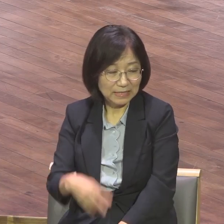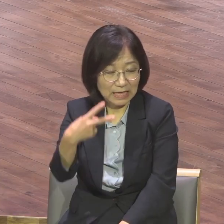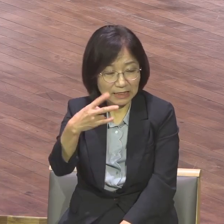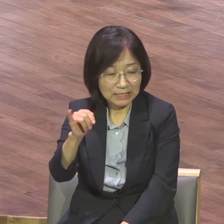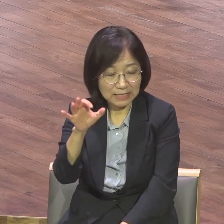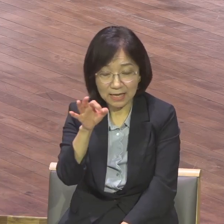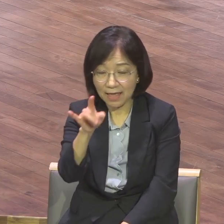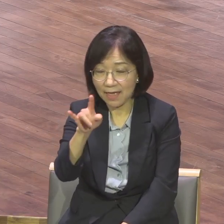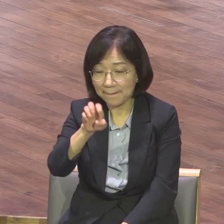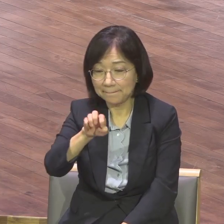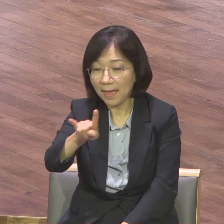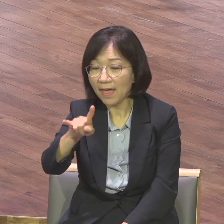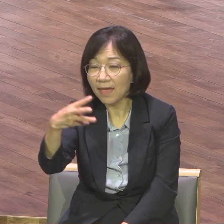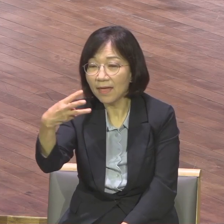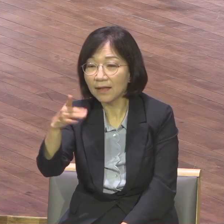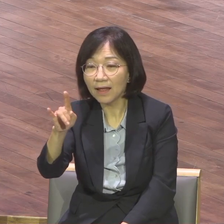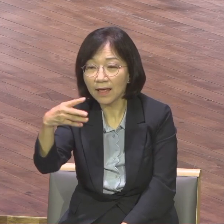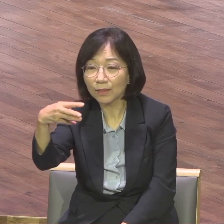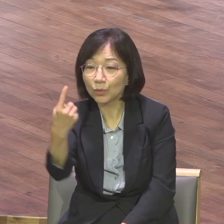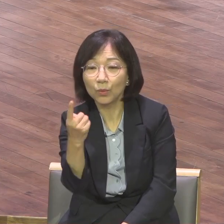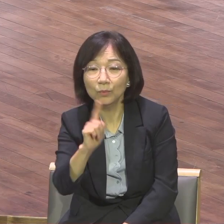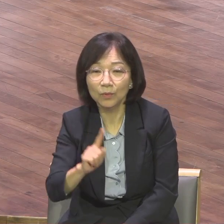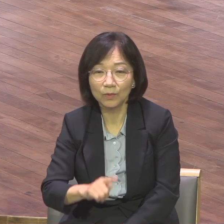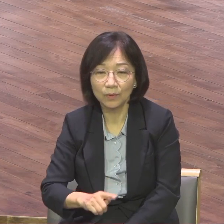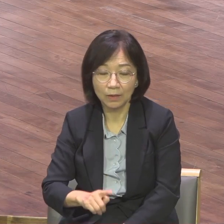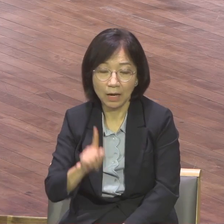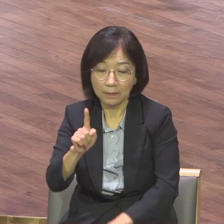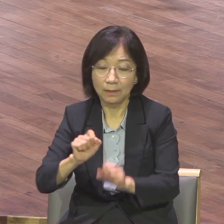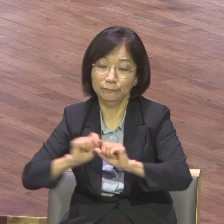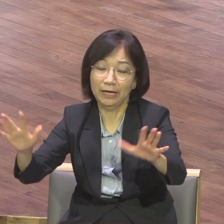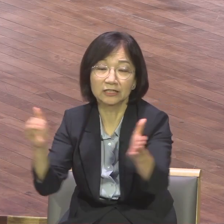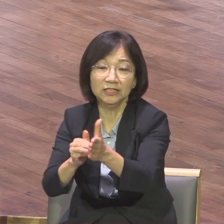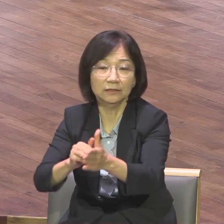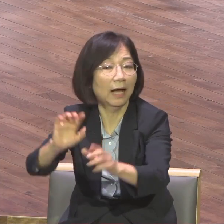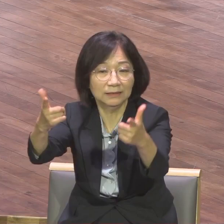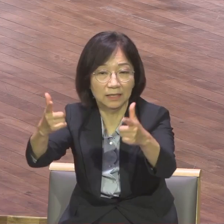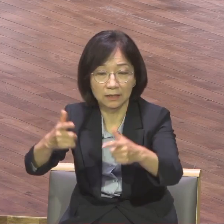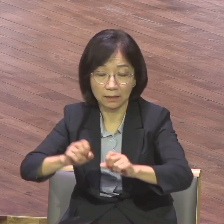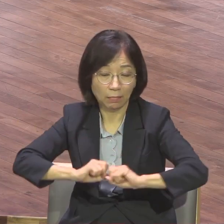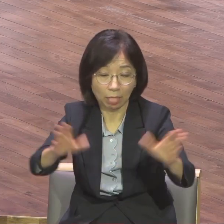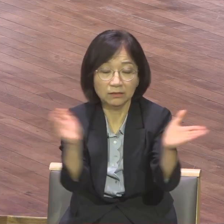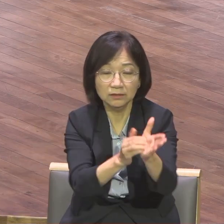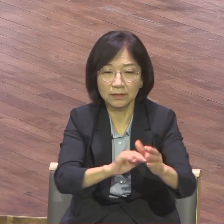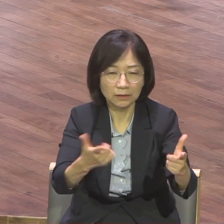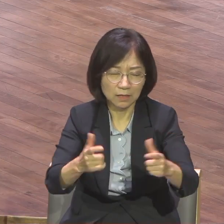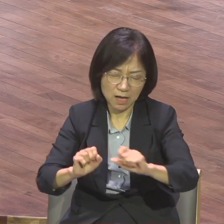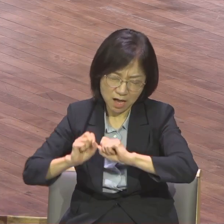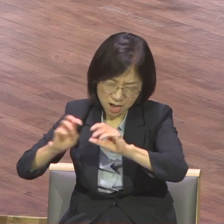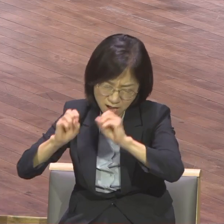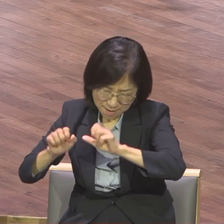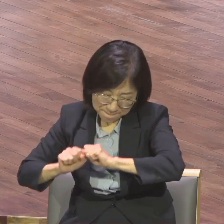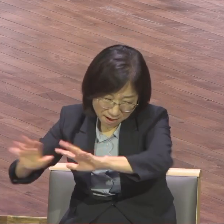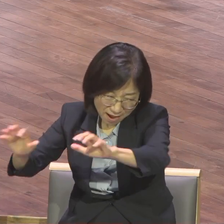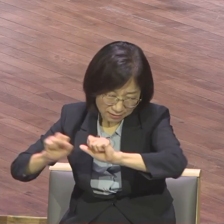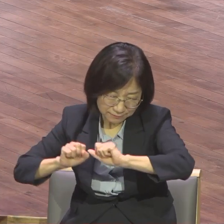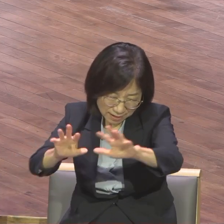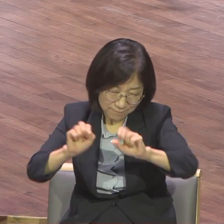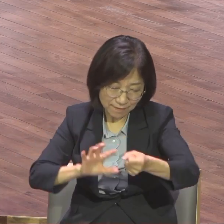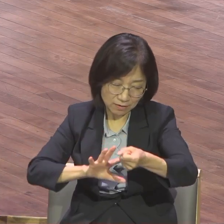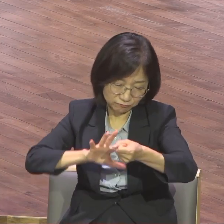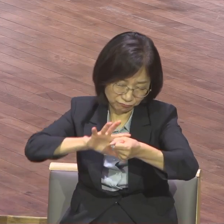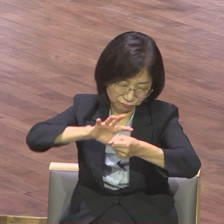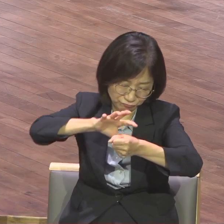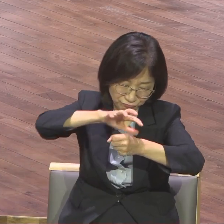복음의 확산이 일시적인 것이 아니라 지속적으로 일어난다. 지속적으로 간다. 이런 의미예요. 복음은요